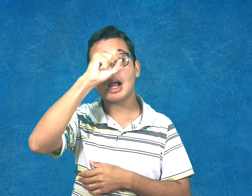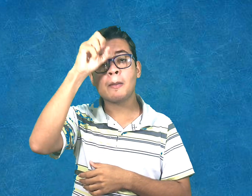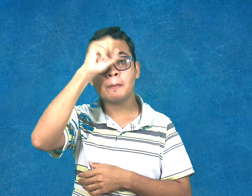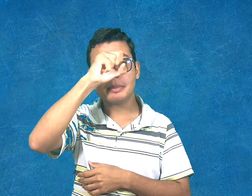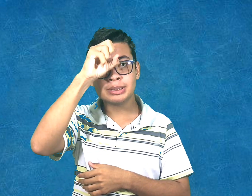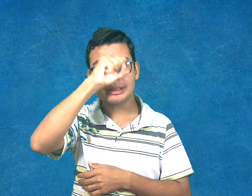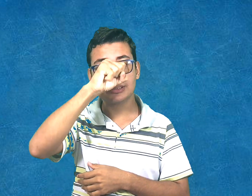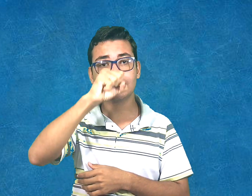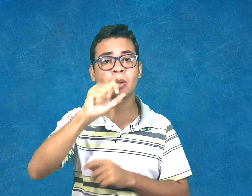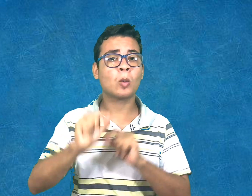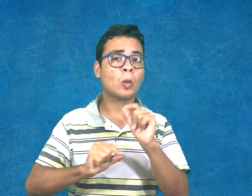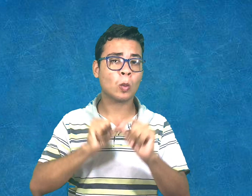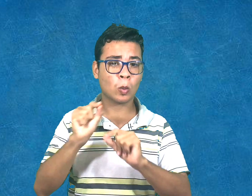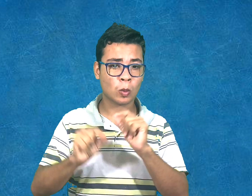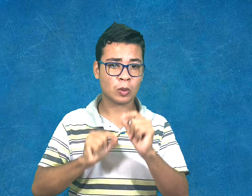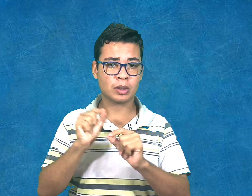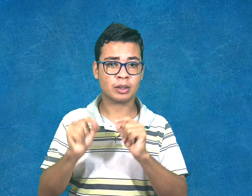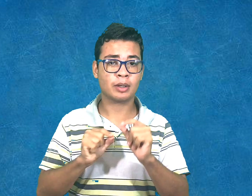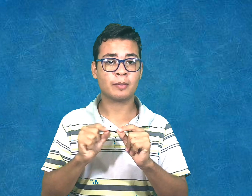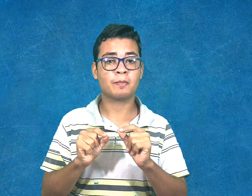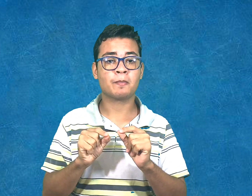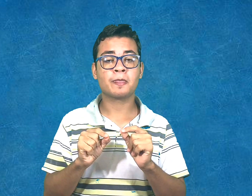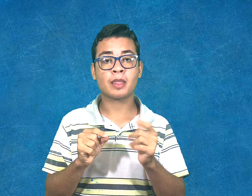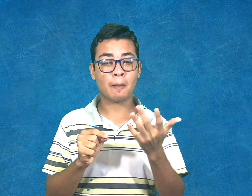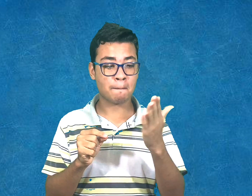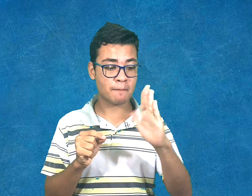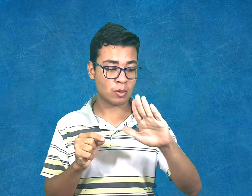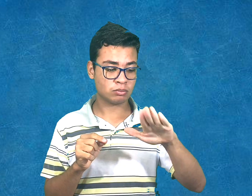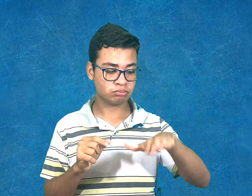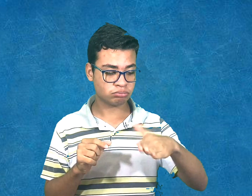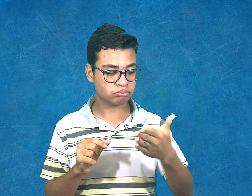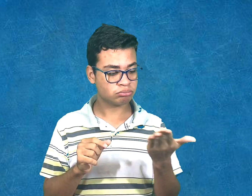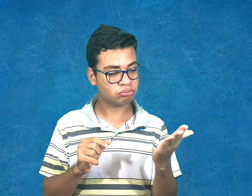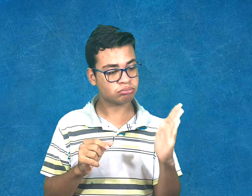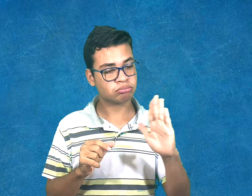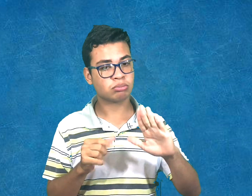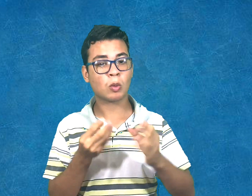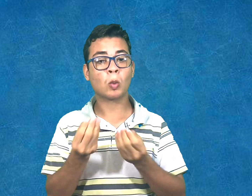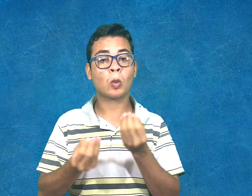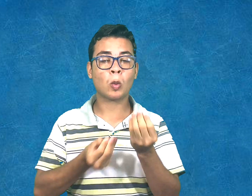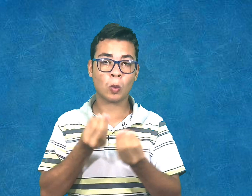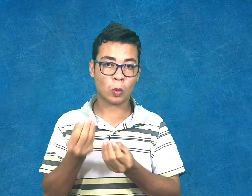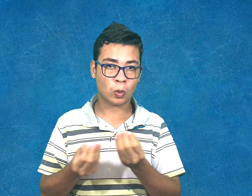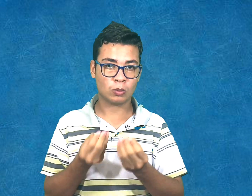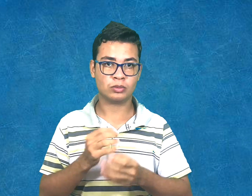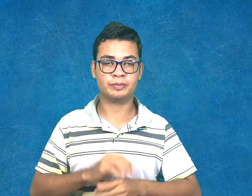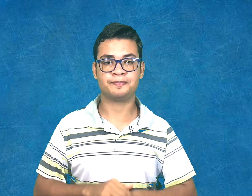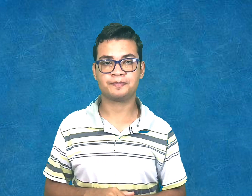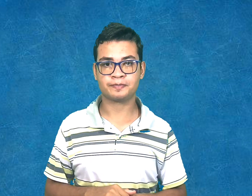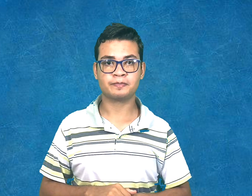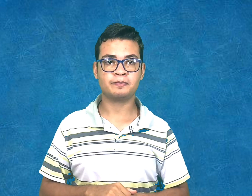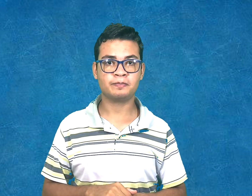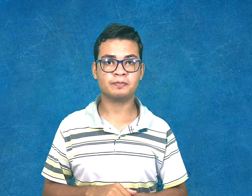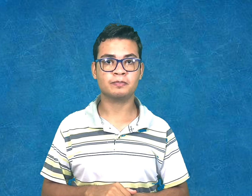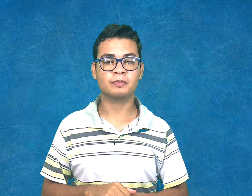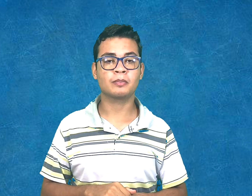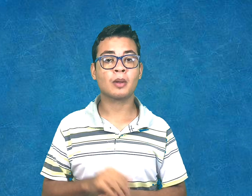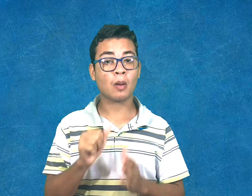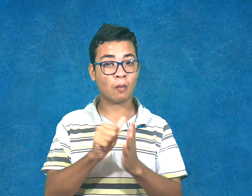escrita. Então, agora nós vamos aprender a orientação da palma. Então, a primeira configuração